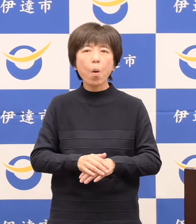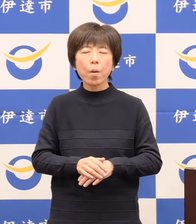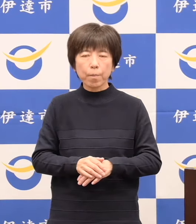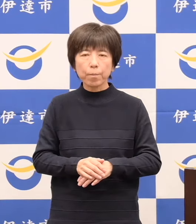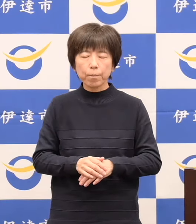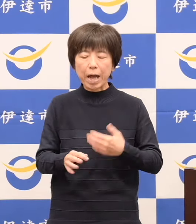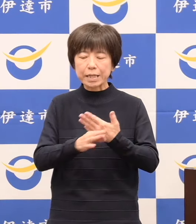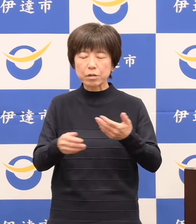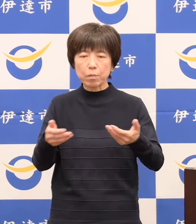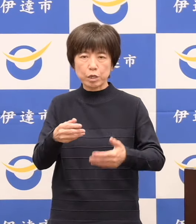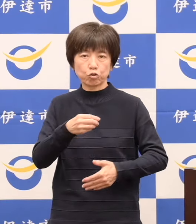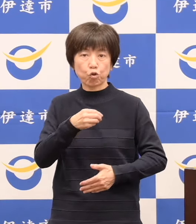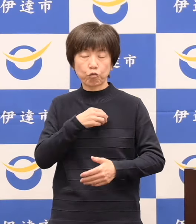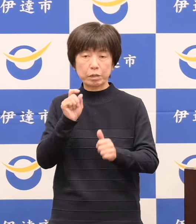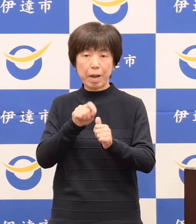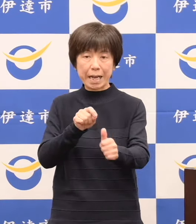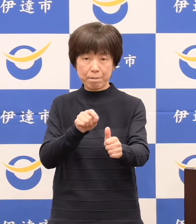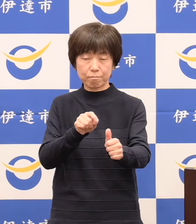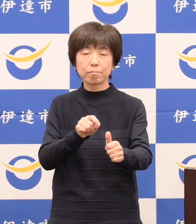遣だとか、どうしたもの、